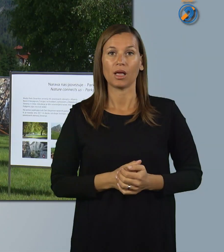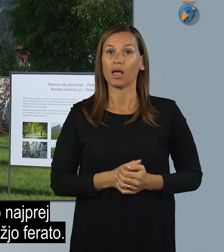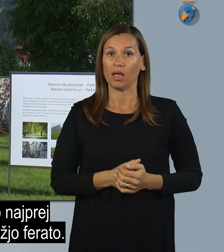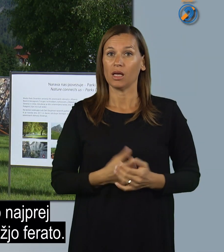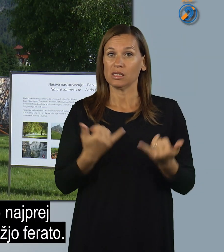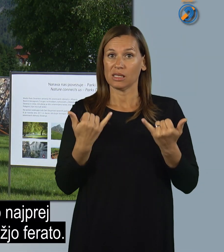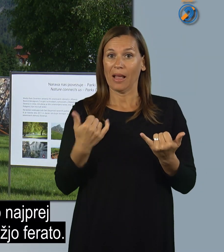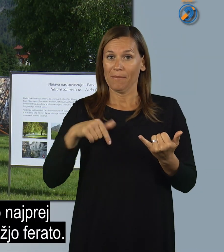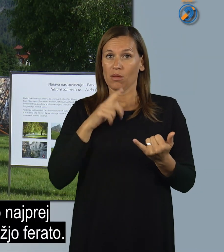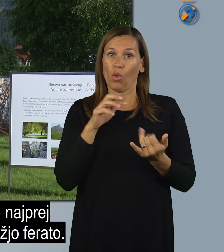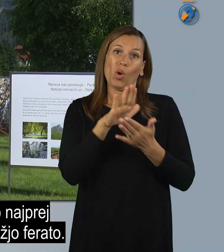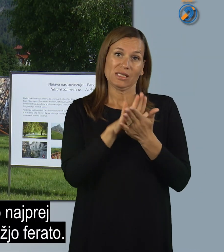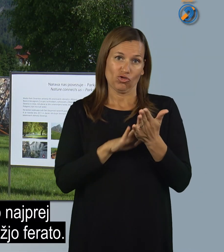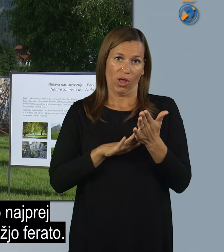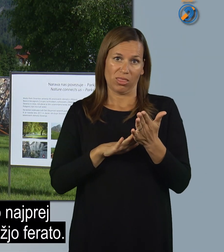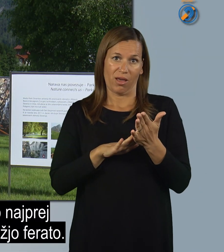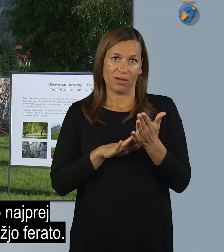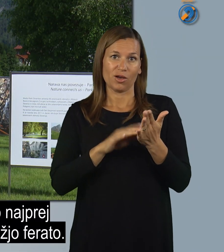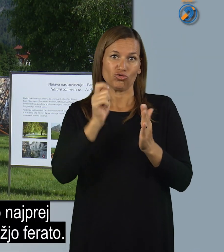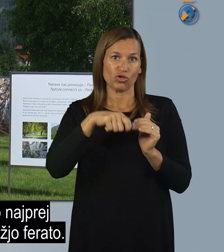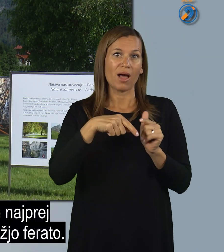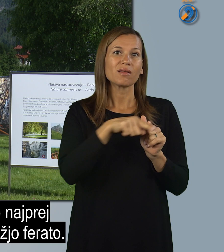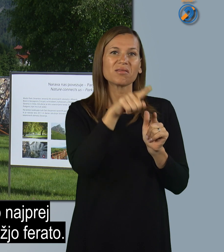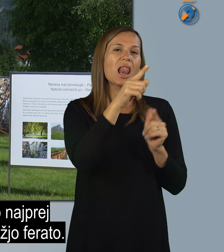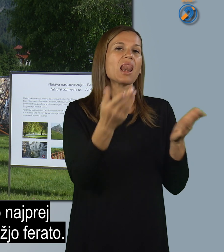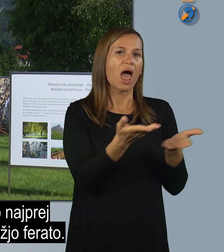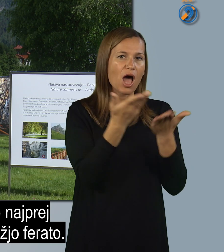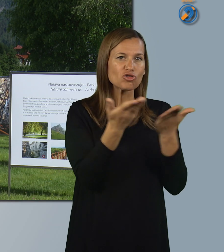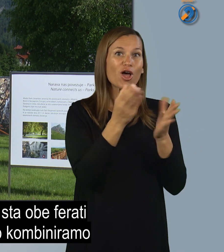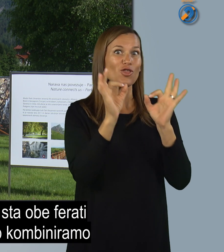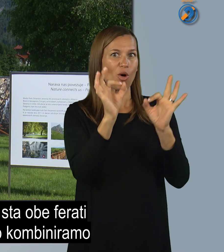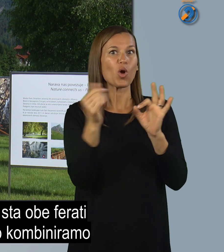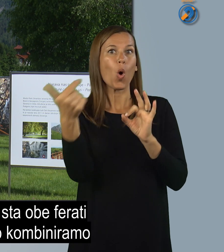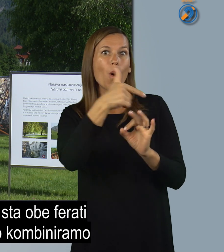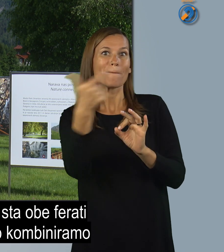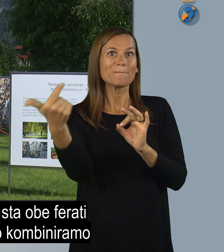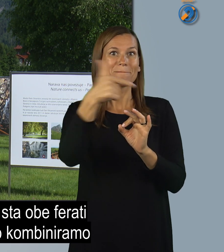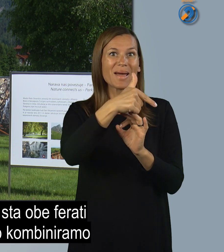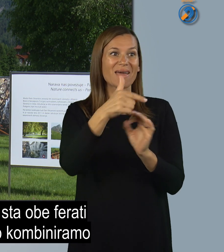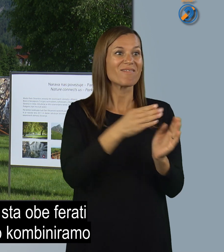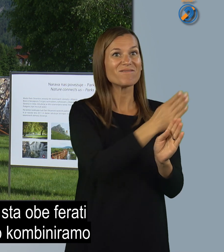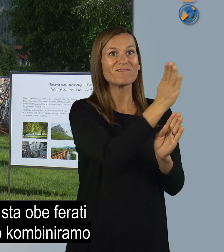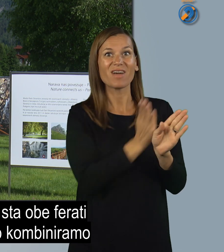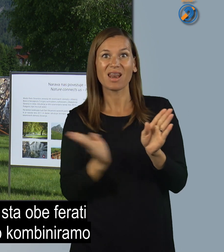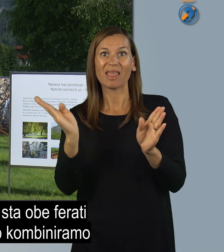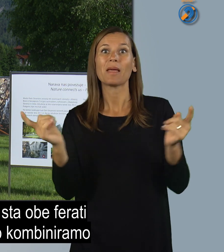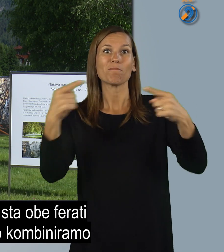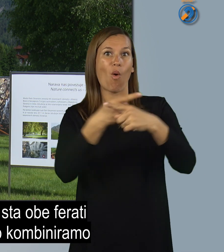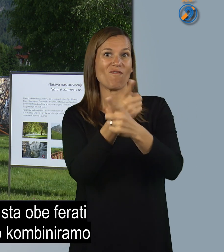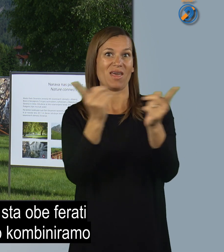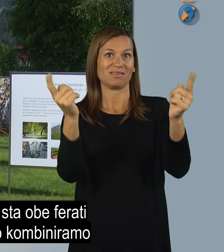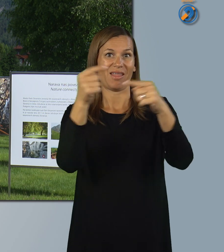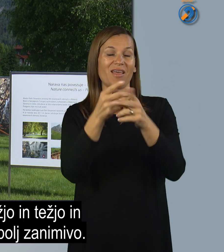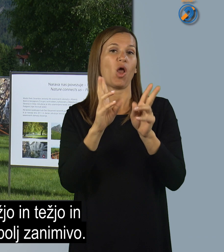Mi se bomo odpravili na začetku na lažjo ferato. Zelo super je, da sta te dve ferati povezani in potem